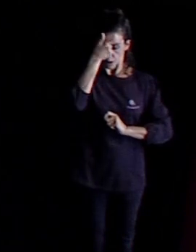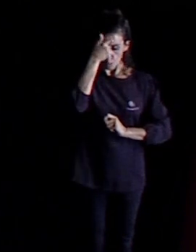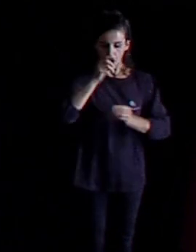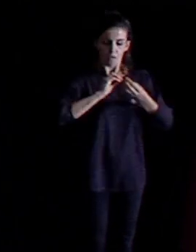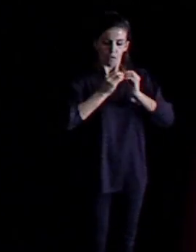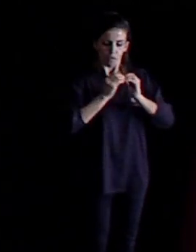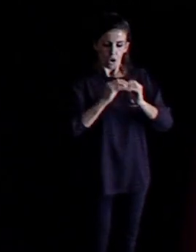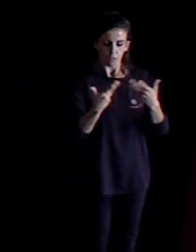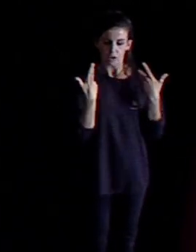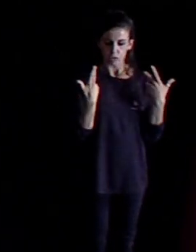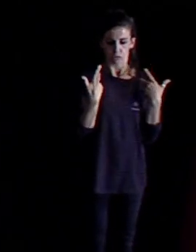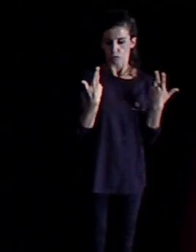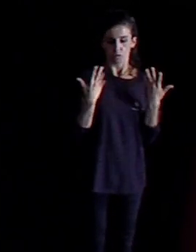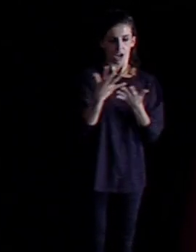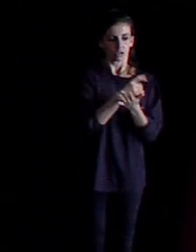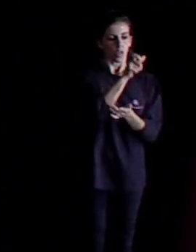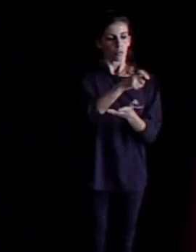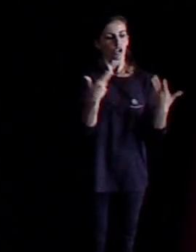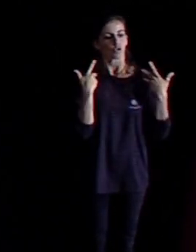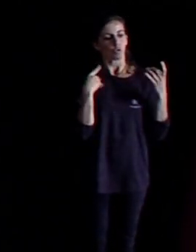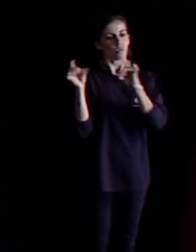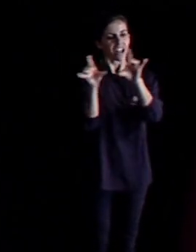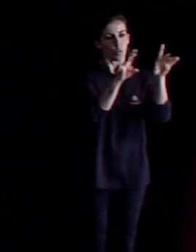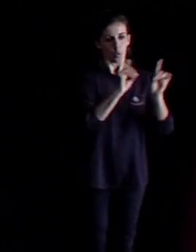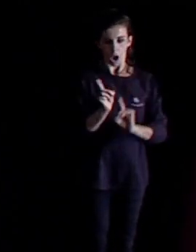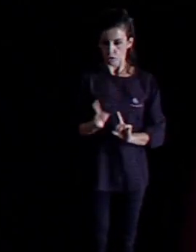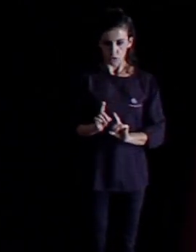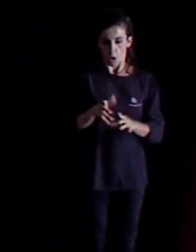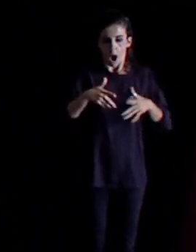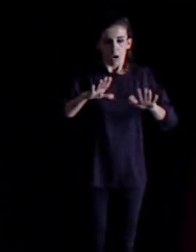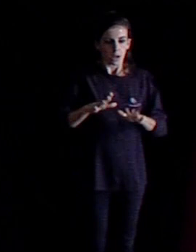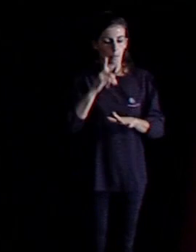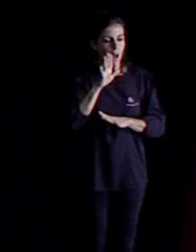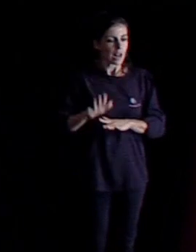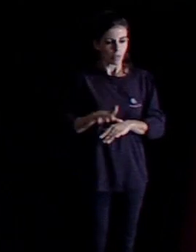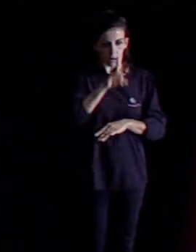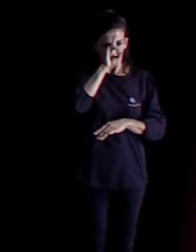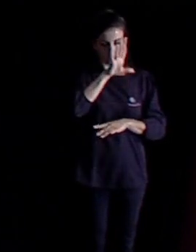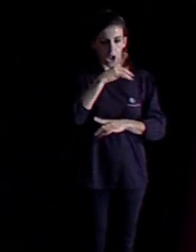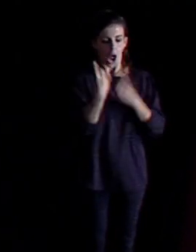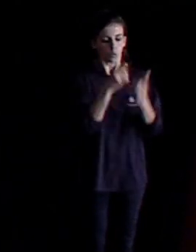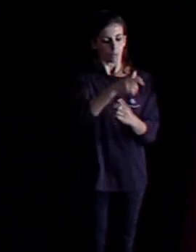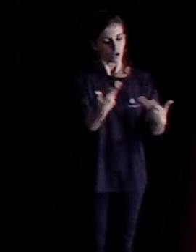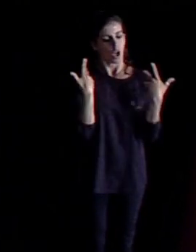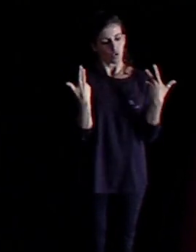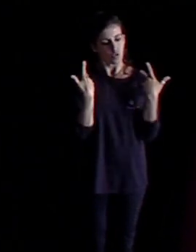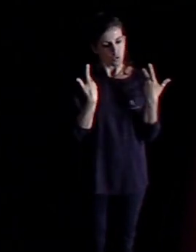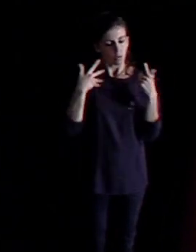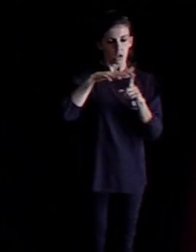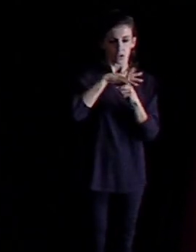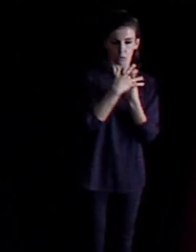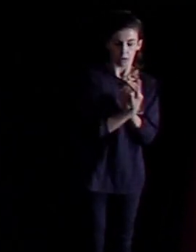vive. No todo el mundo vive las cosas de la misma manera, aunque nos parezca increíble. Hay personas que sufren y tienen